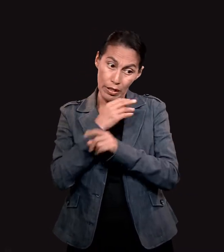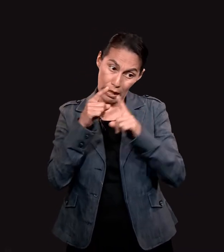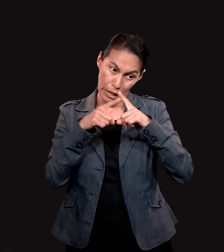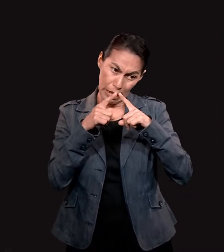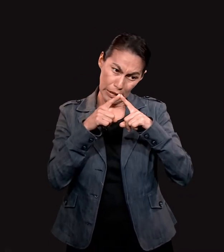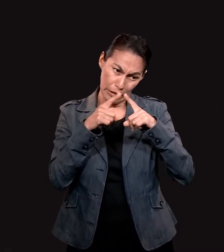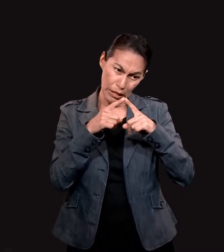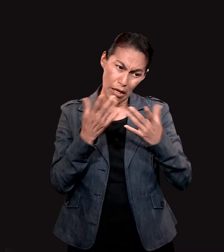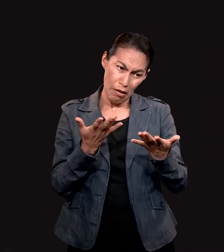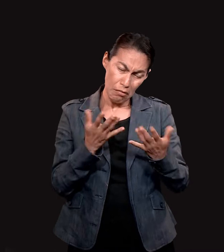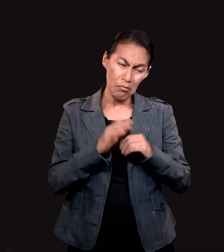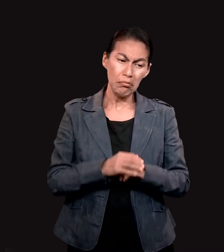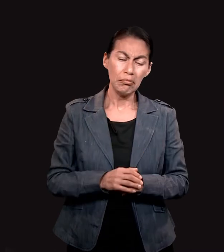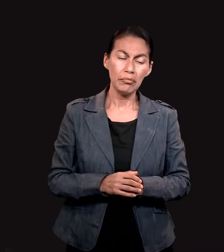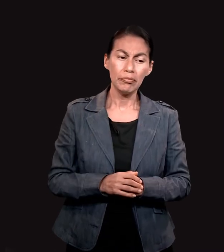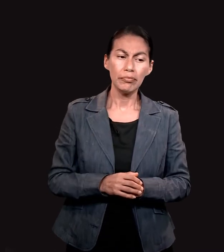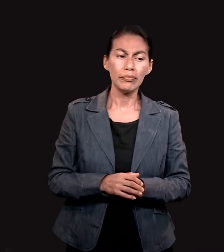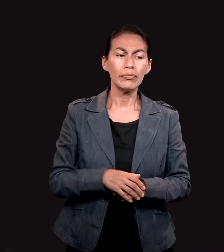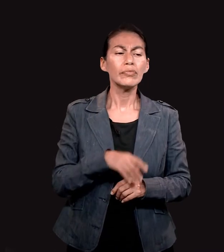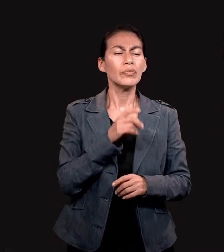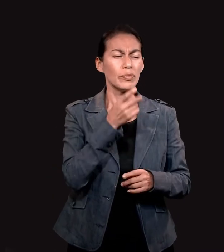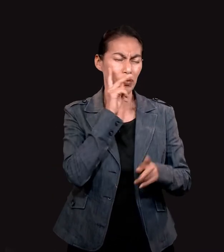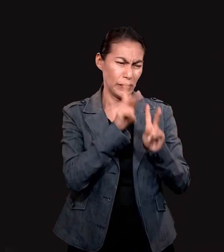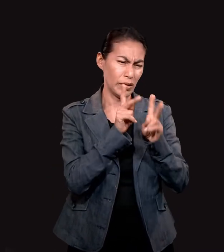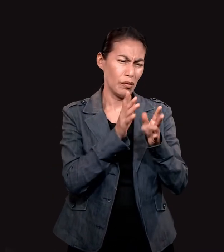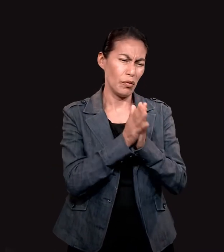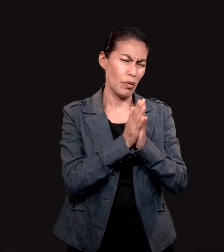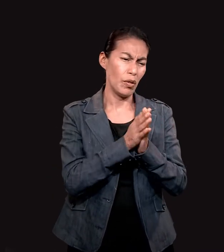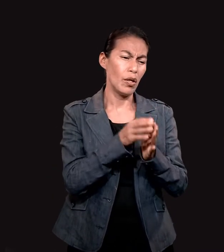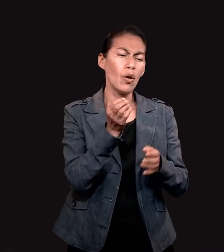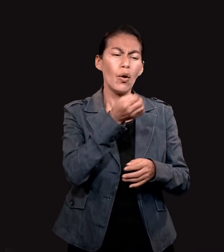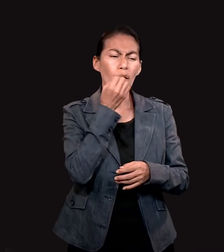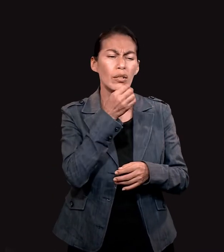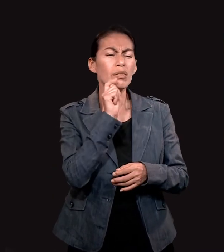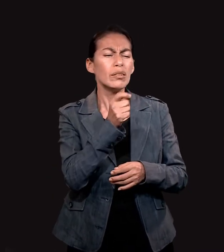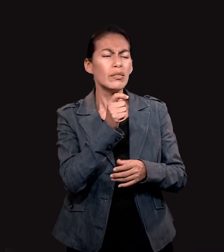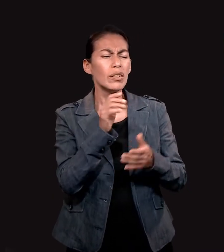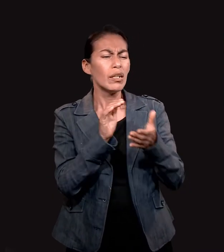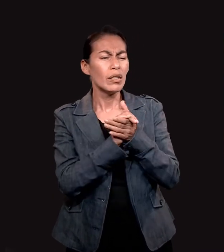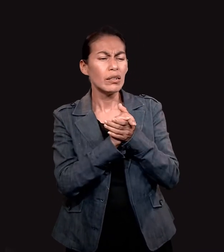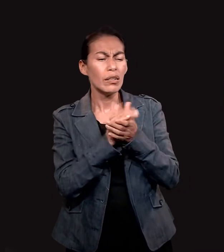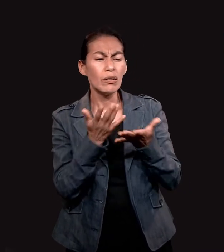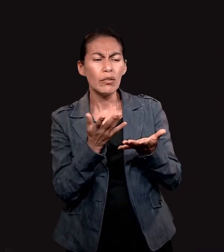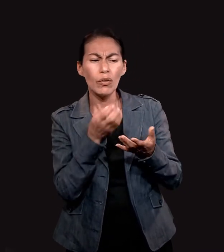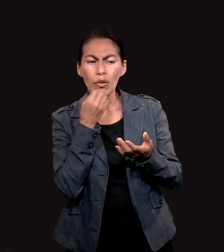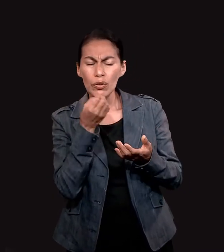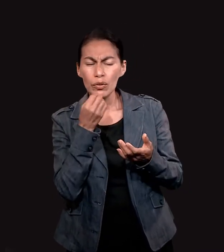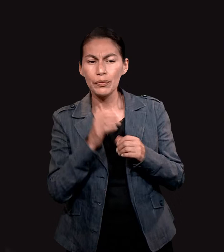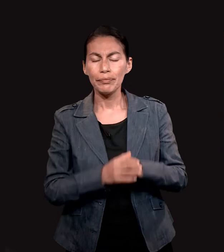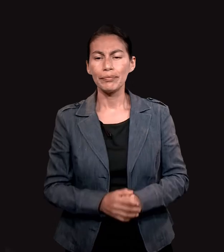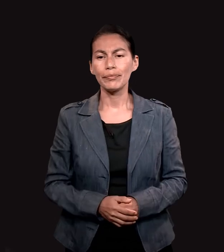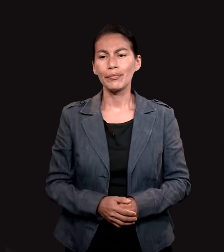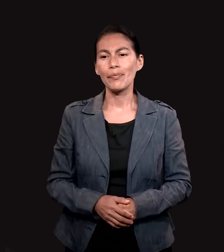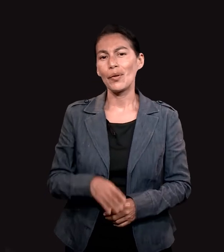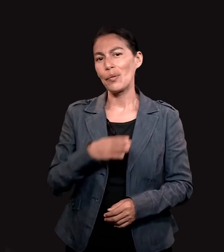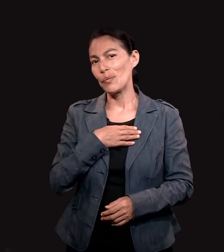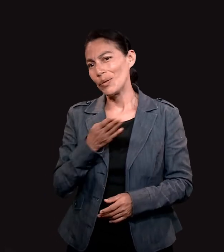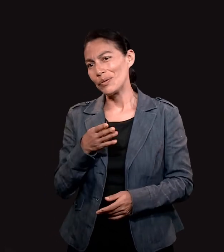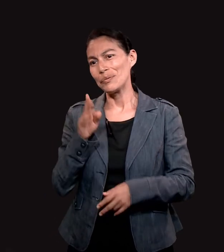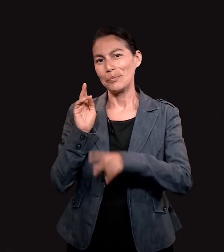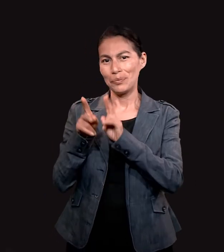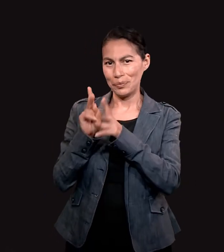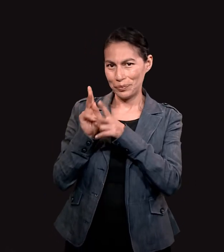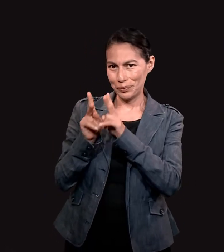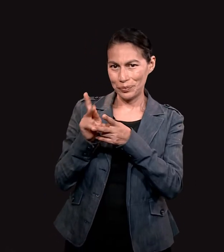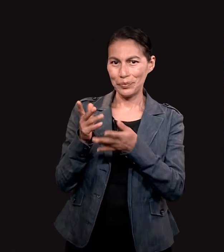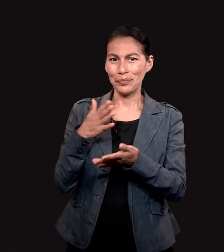Cuéntenos algo, ¿y qué ha llegado a ser la oración para ustedes ahora, ya de casados, no? Pues, platicando